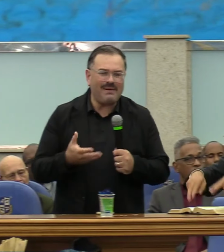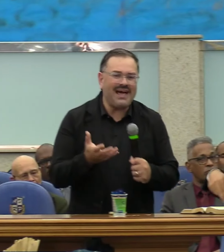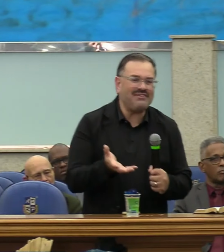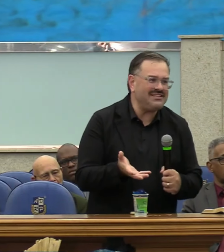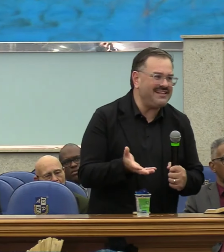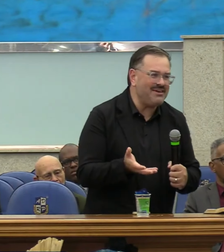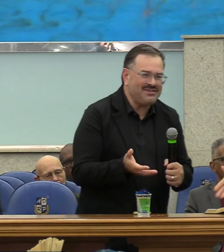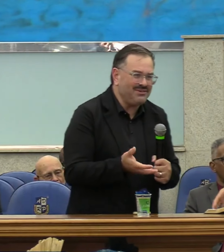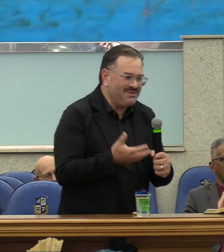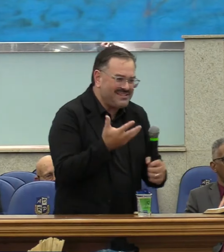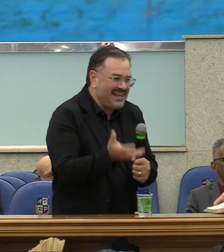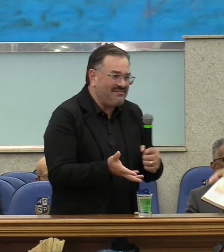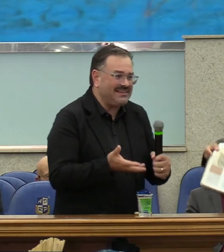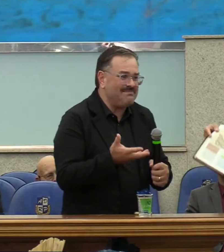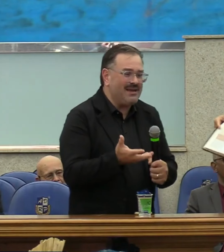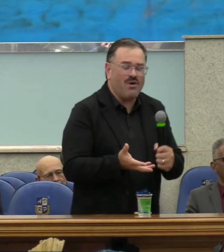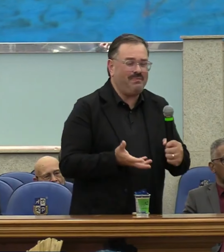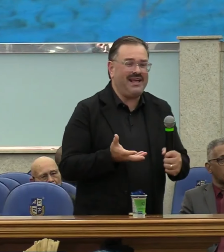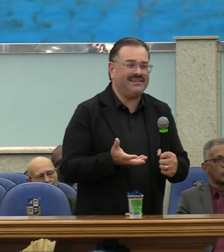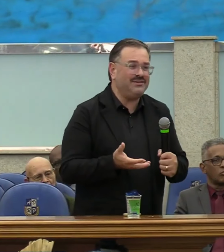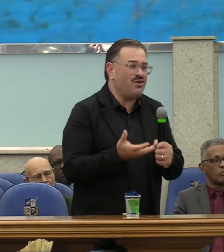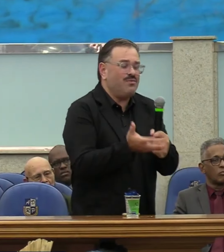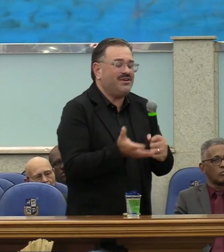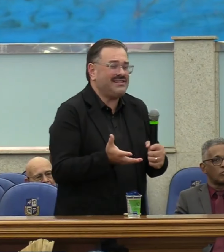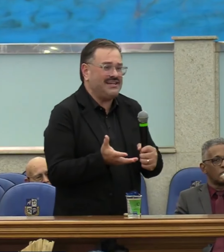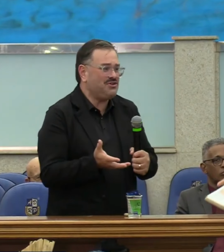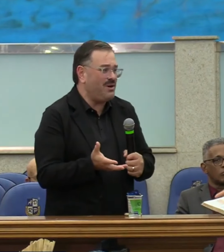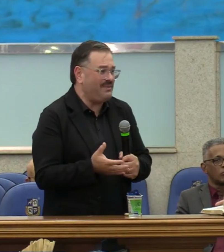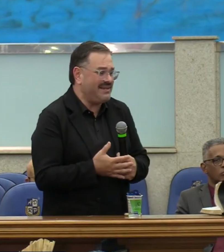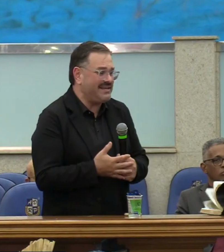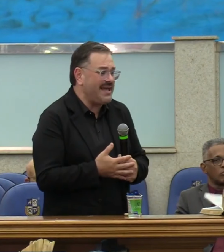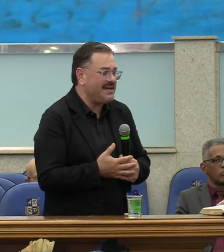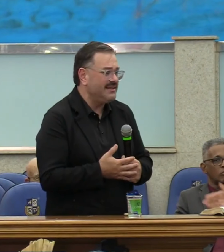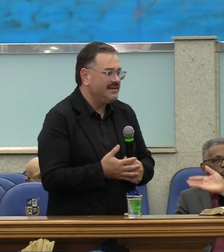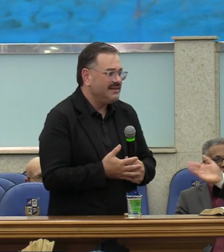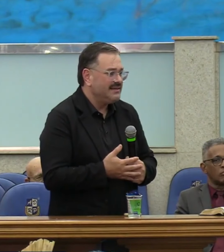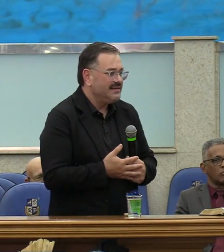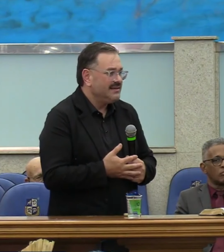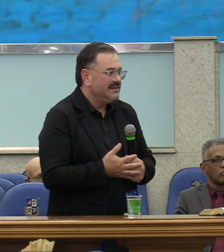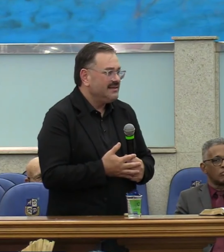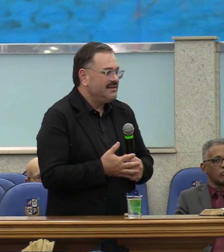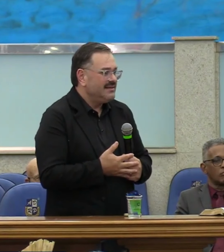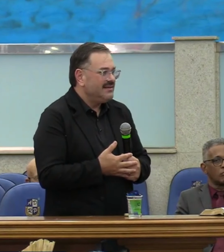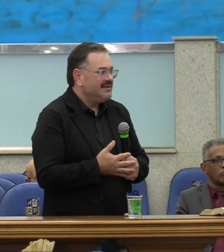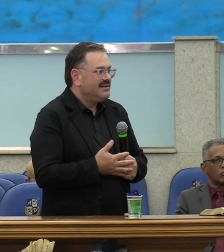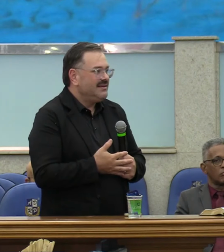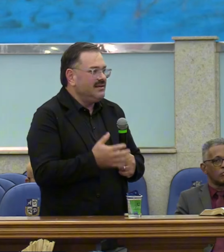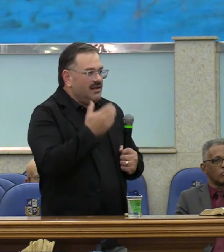A palavra de Deus eu não estava também compreendendo como gostaria de compreender.